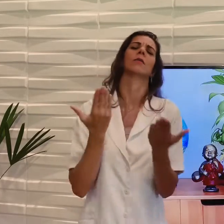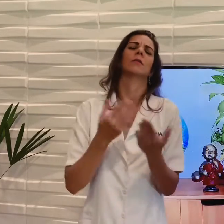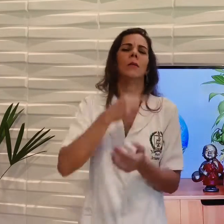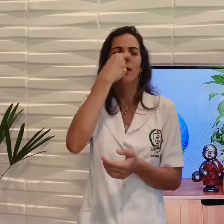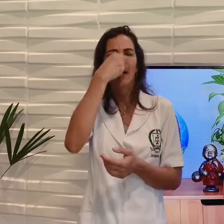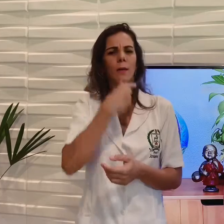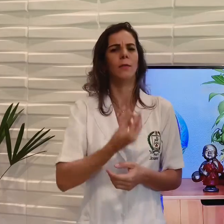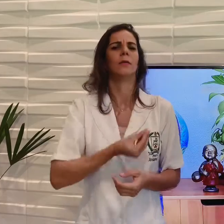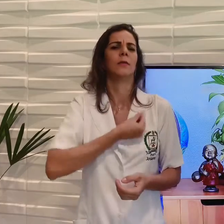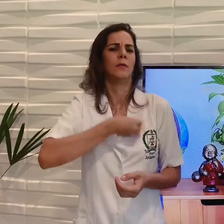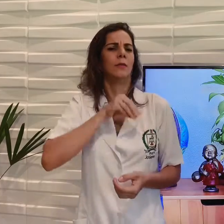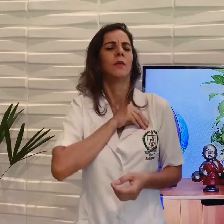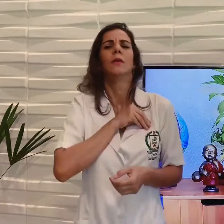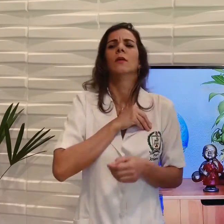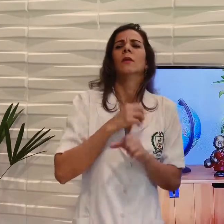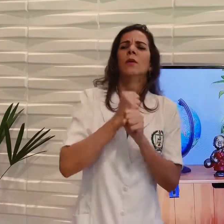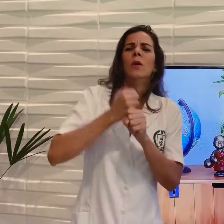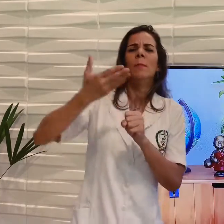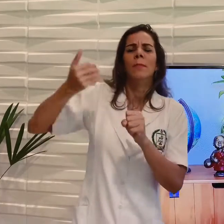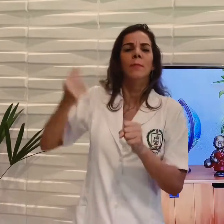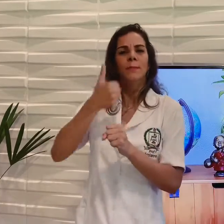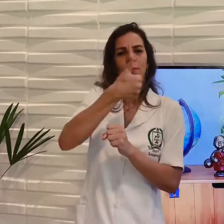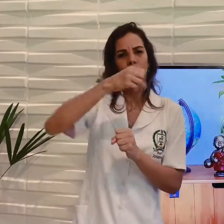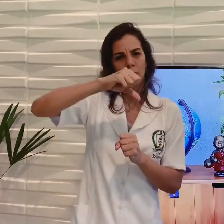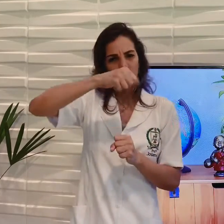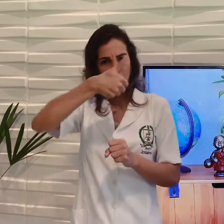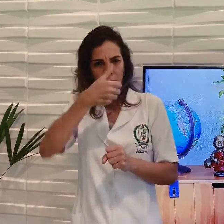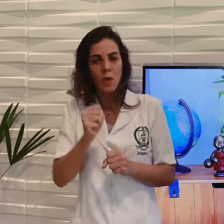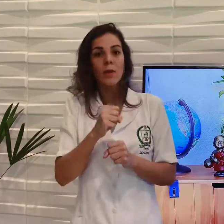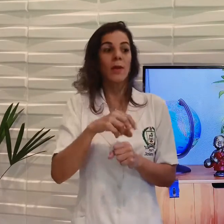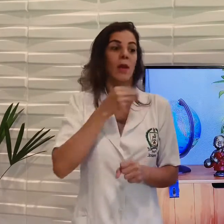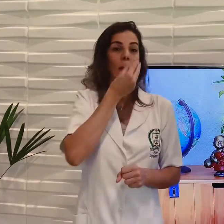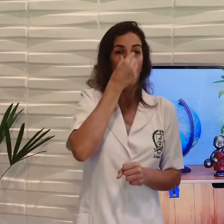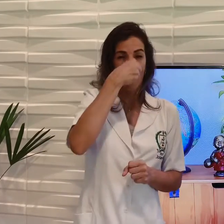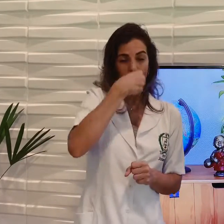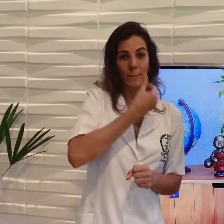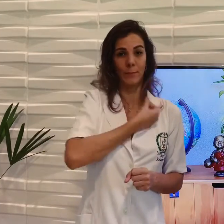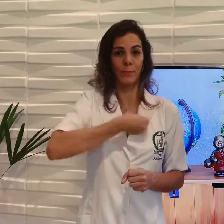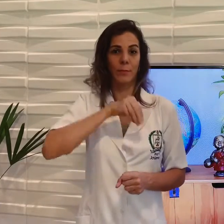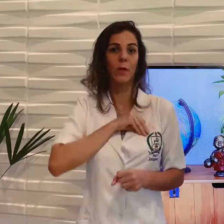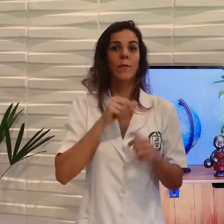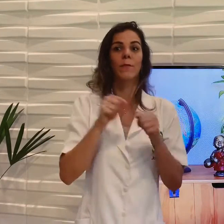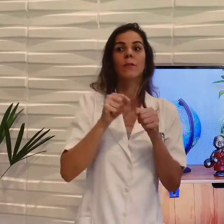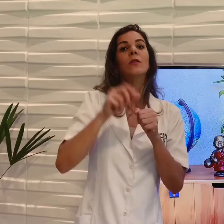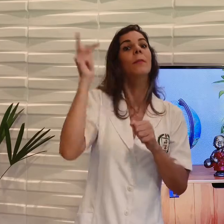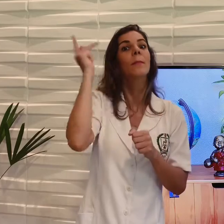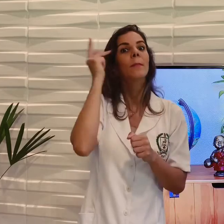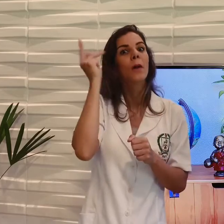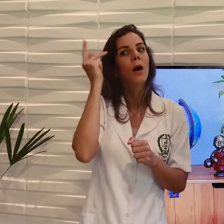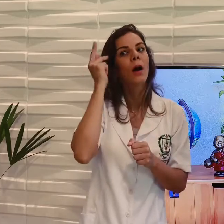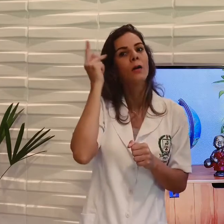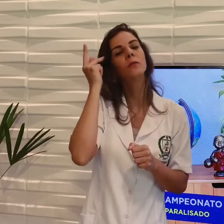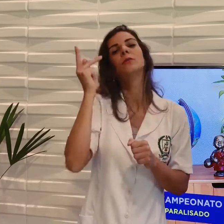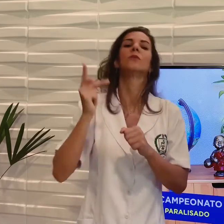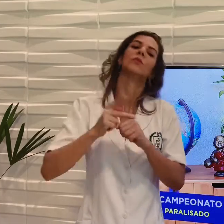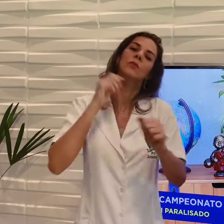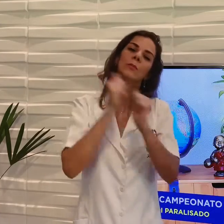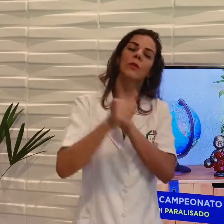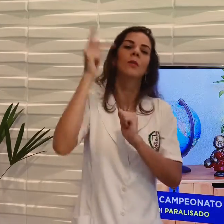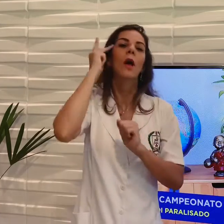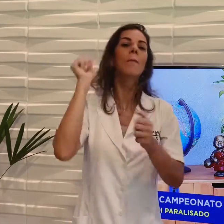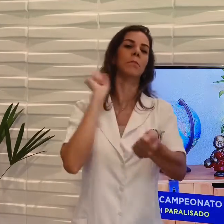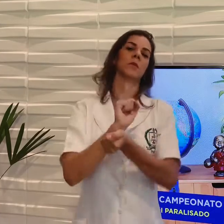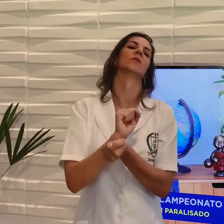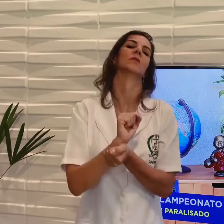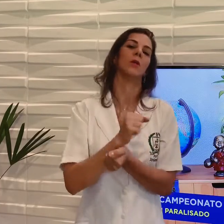que ela é de 1918, e essa gripe espanhola ela acabou fazendo com que o Campeonato Paulista ele desse uma paralisada.